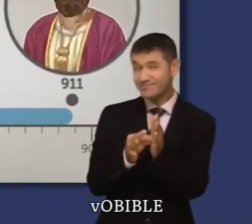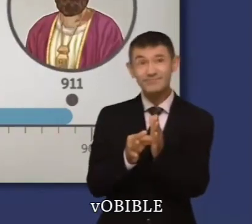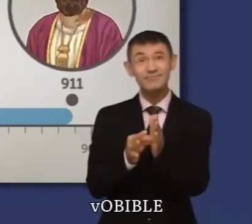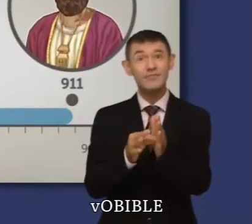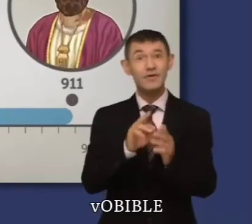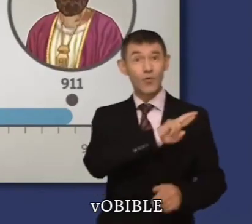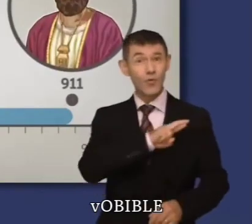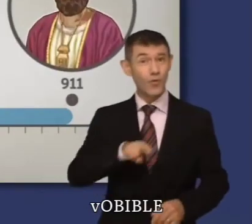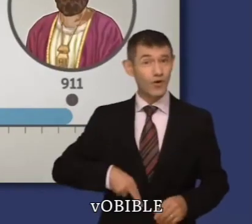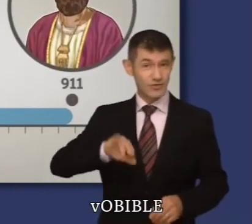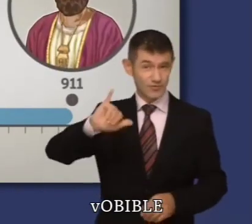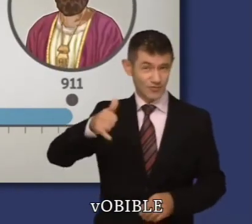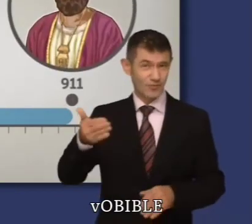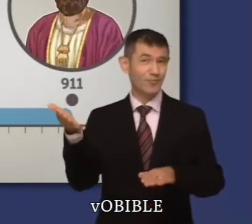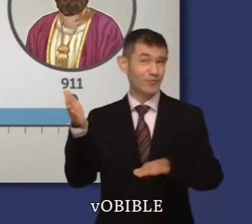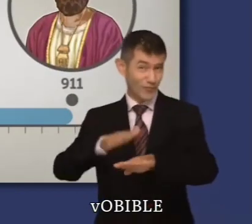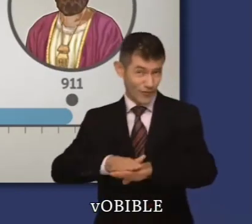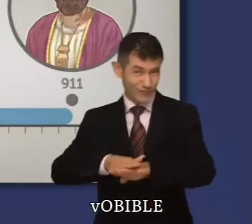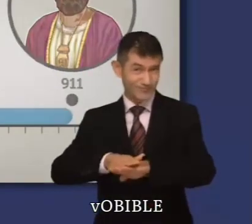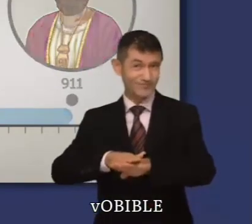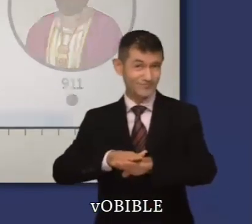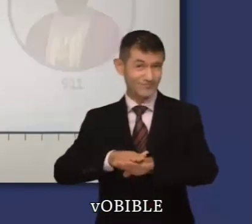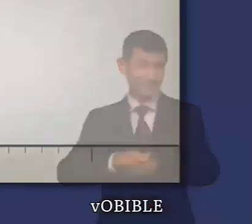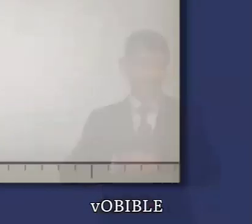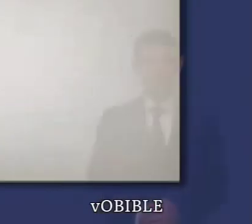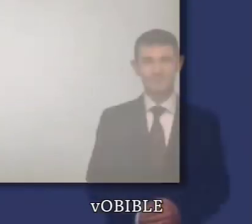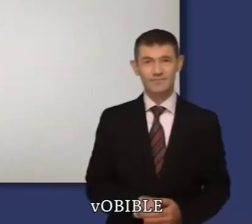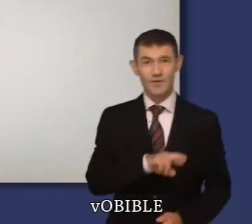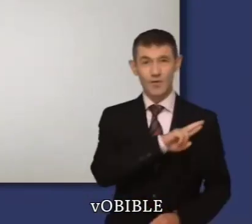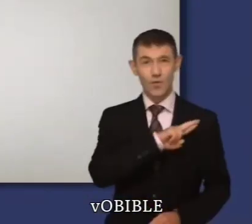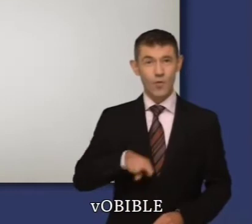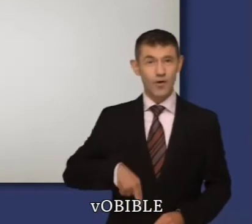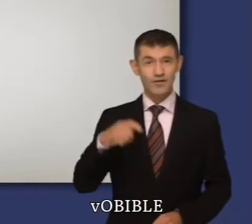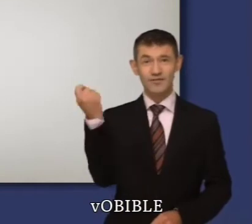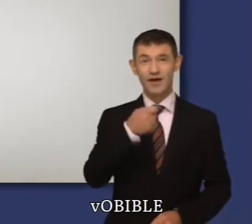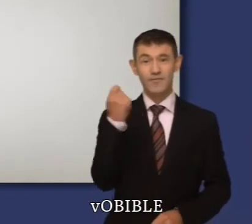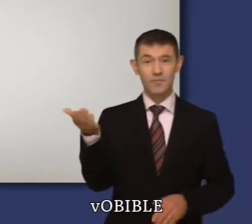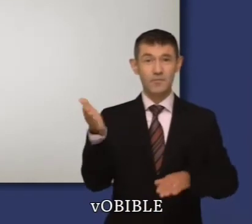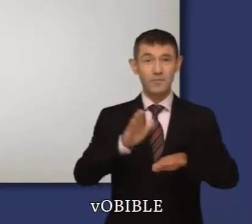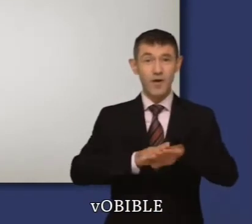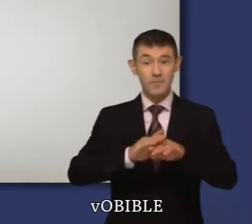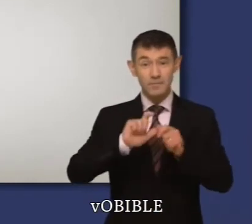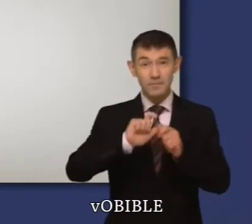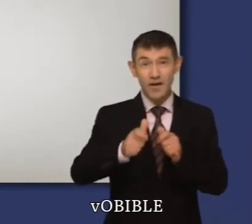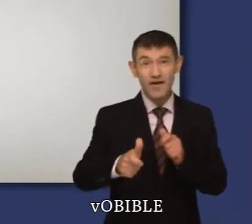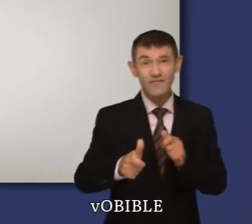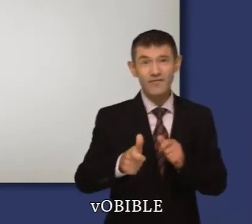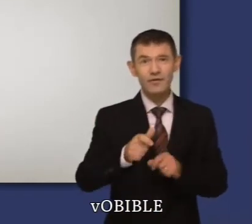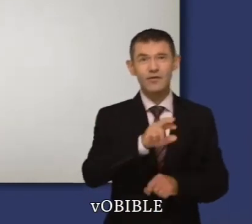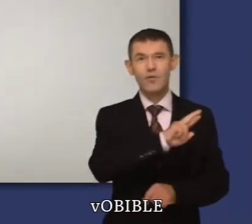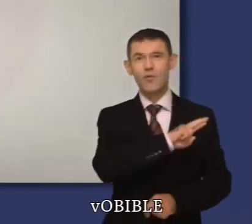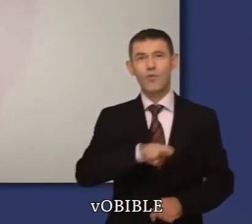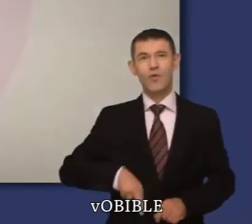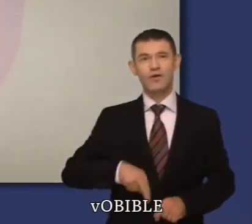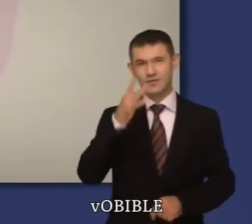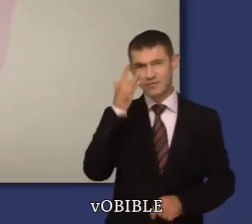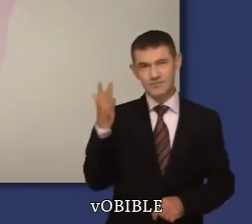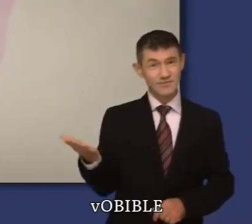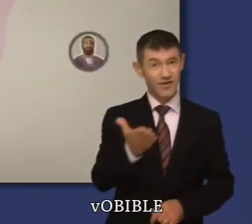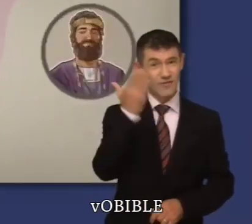donner à David un royaume éternel, promesse qui s'est accomplie en Jésus-Christ, le fils de David et le roi du royaume de Dieu.